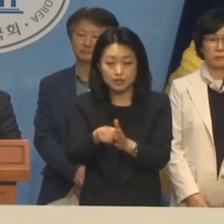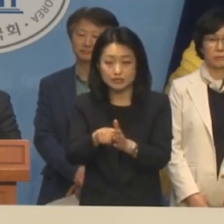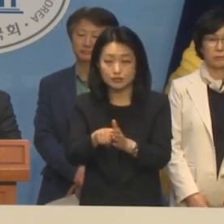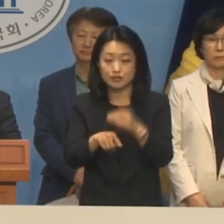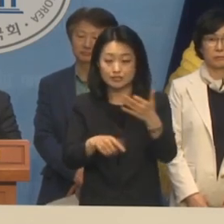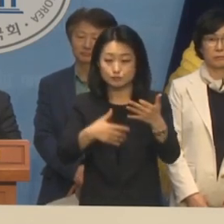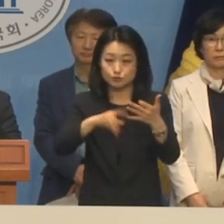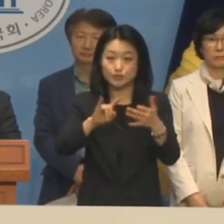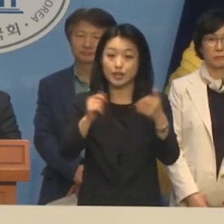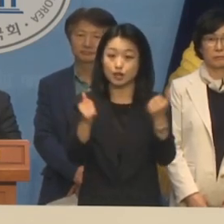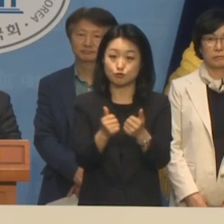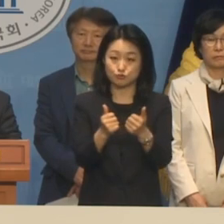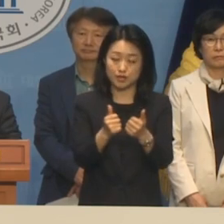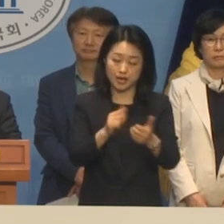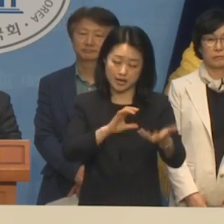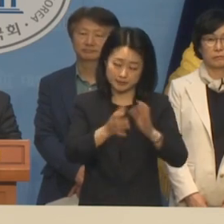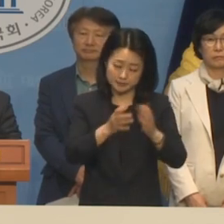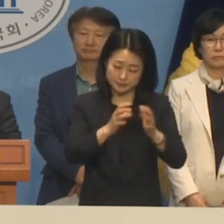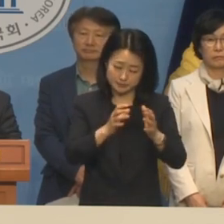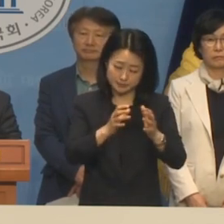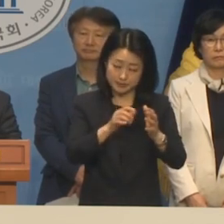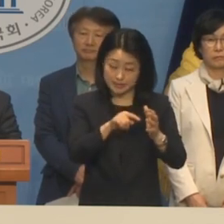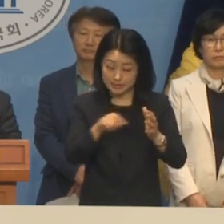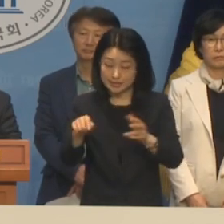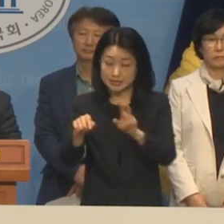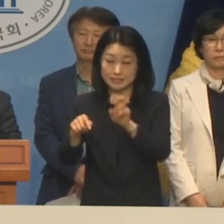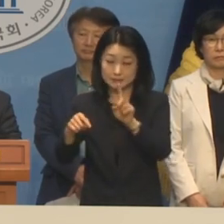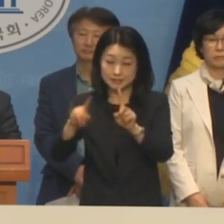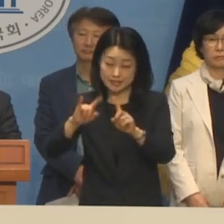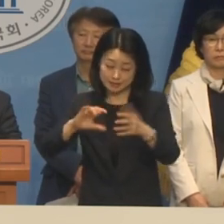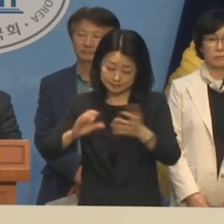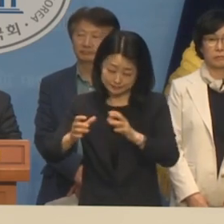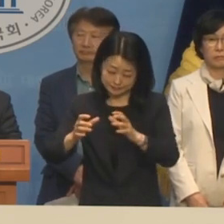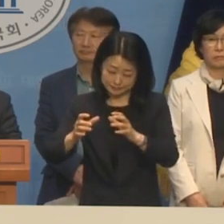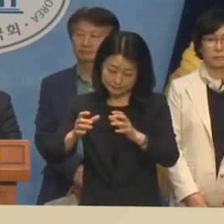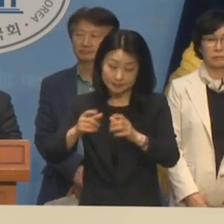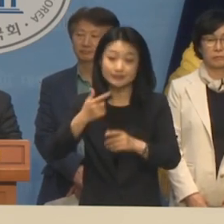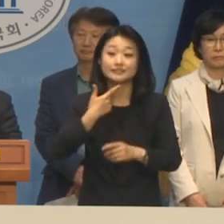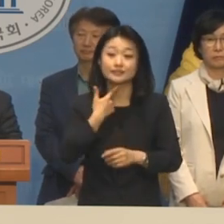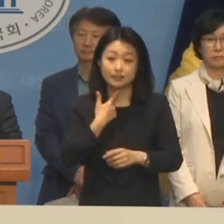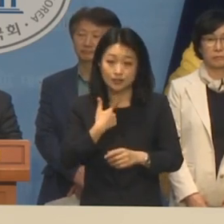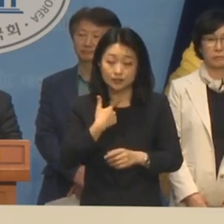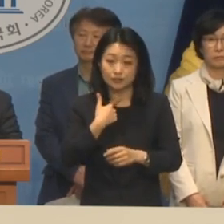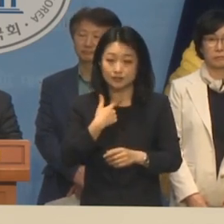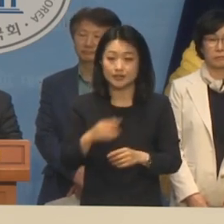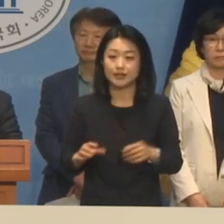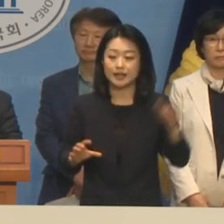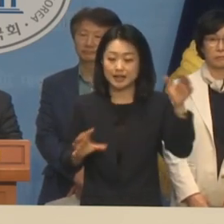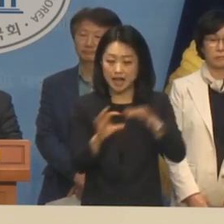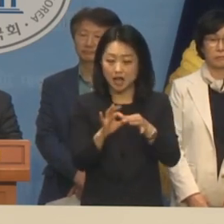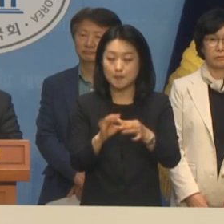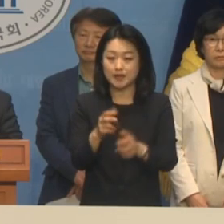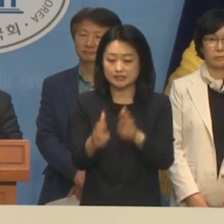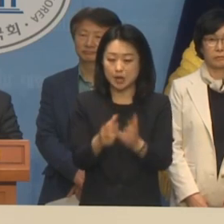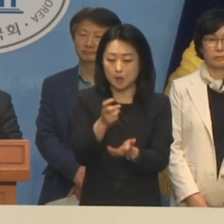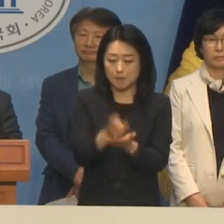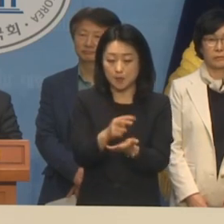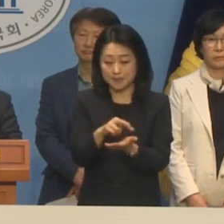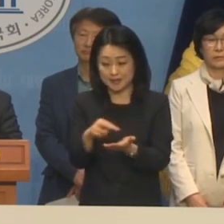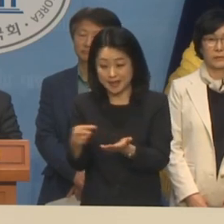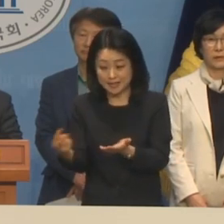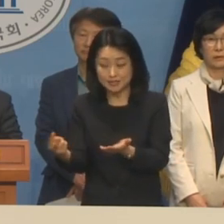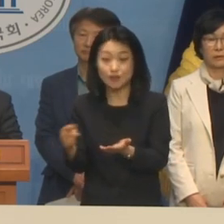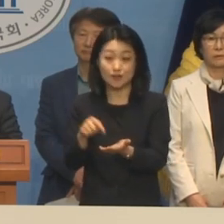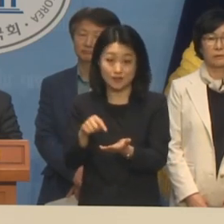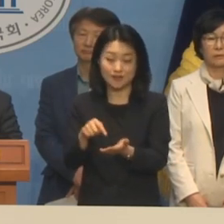19대 국회에서부터 논의를 시작한 상생육법 중 하나로 가맹사업법 개정안이 유일하게